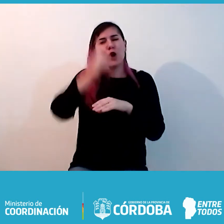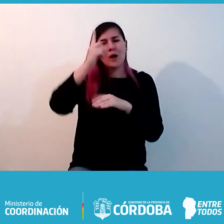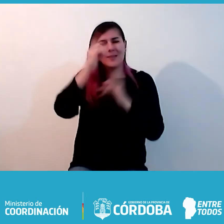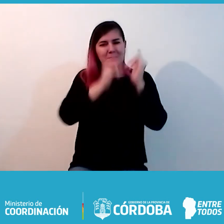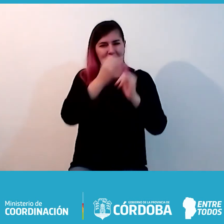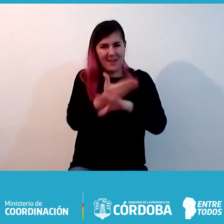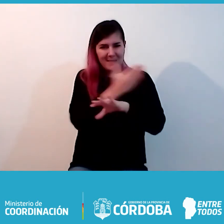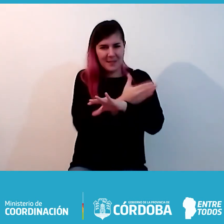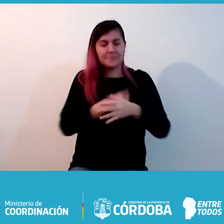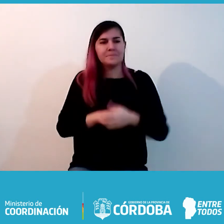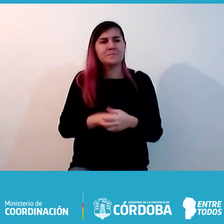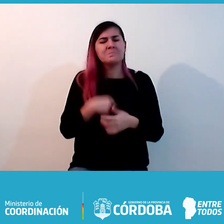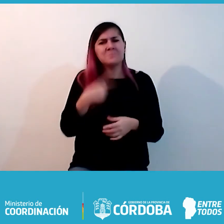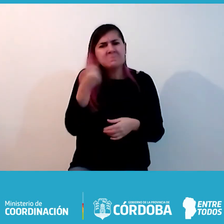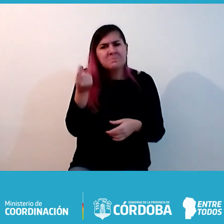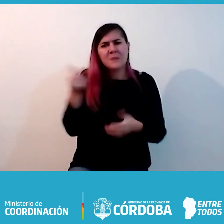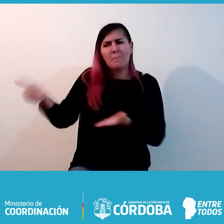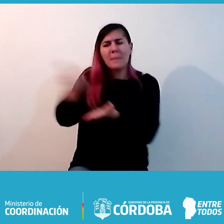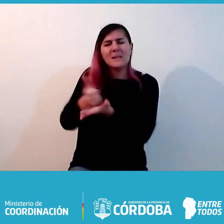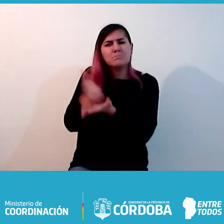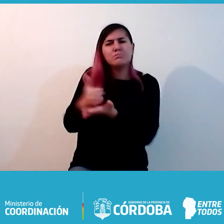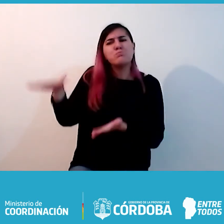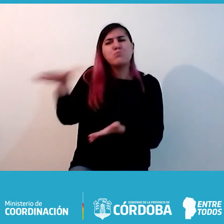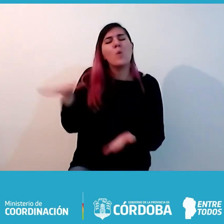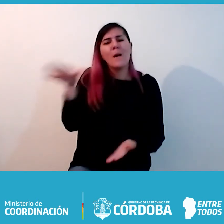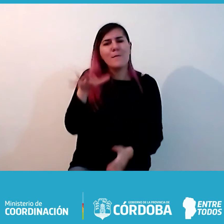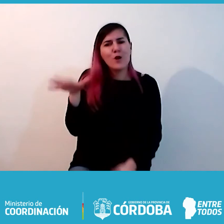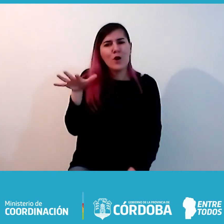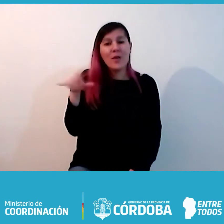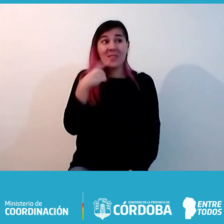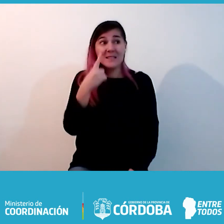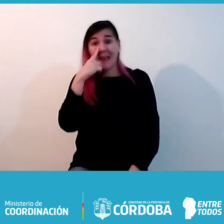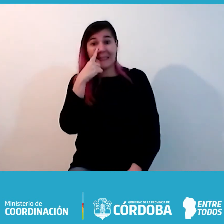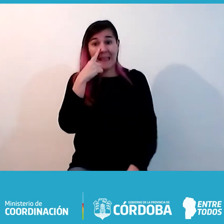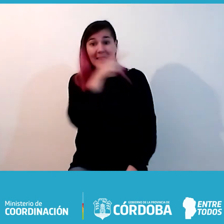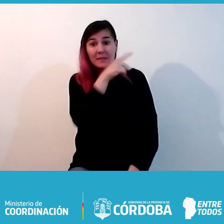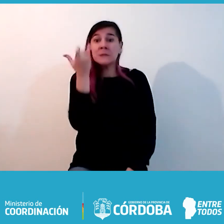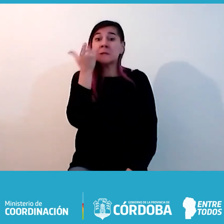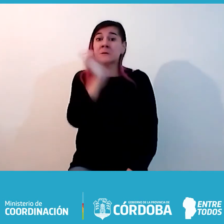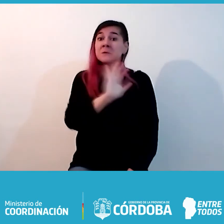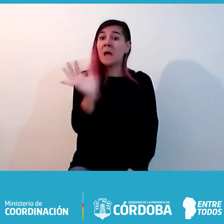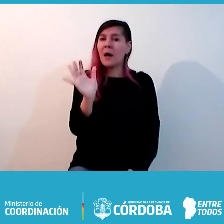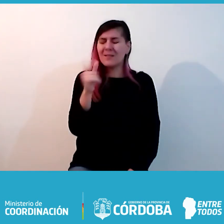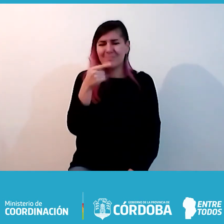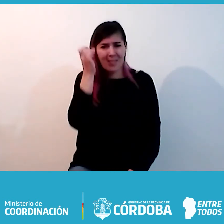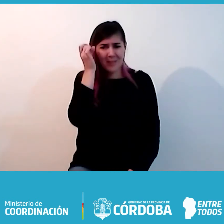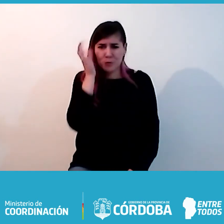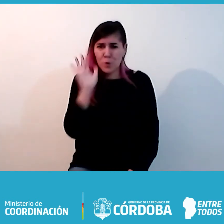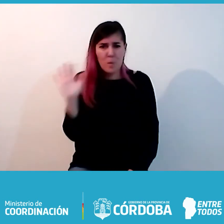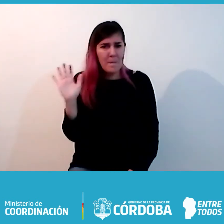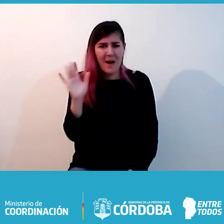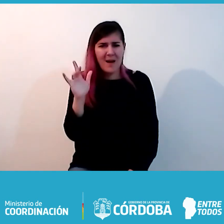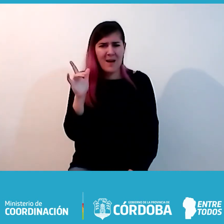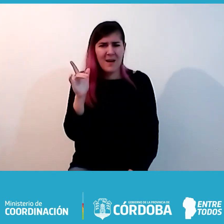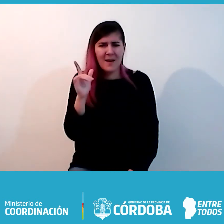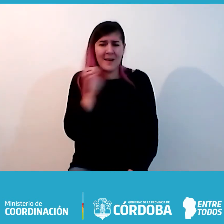explicar. Se pregunta de la participación del pueblo que dice el intendente local haber realizado, de la que pide disculpas con cierta